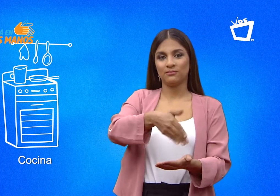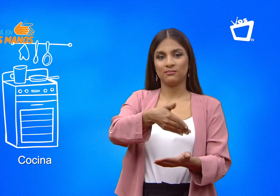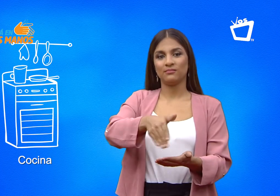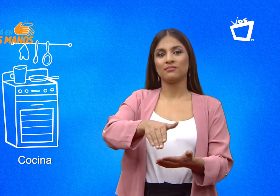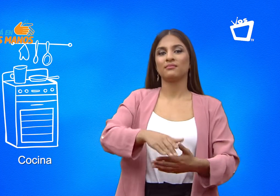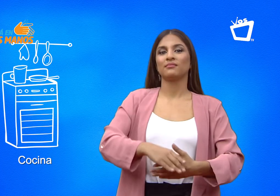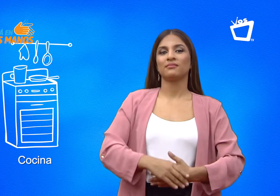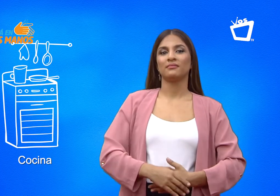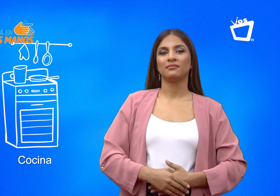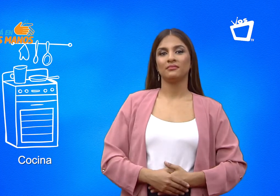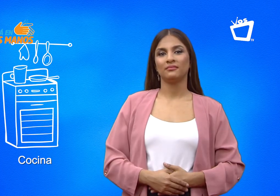Cocina.